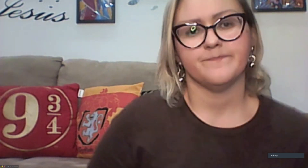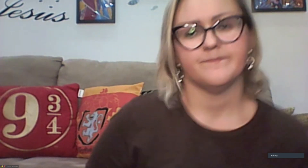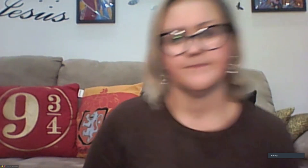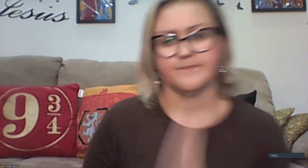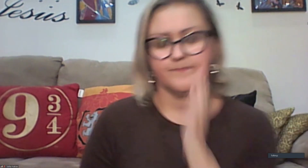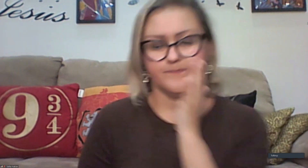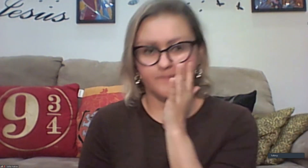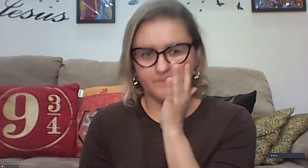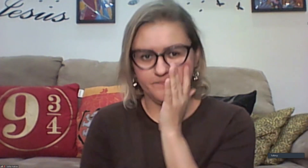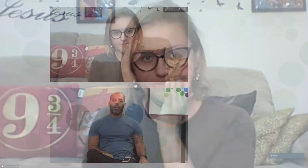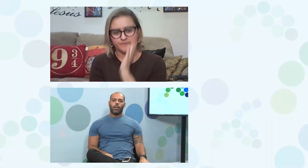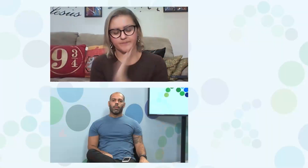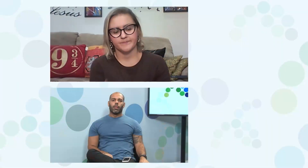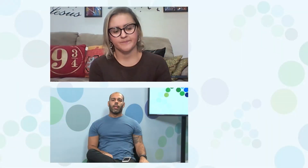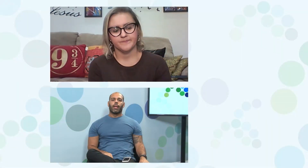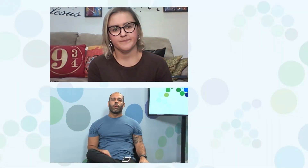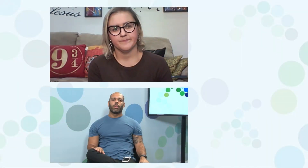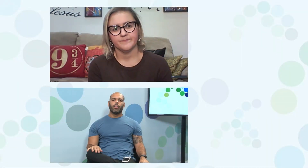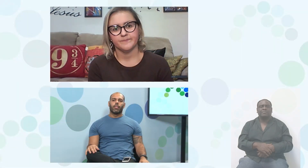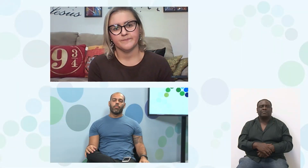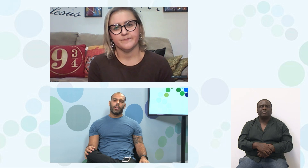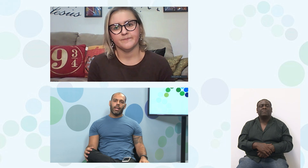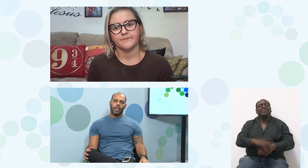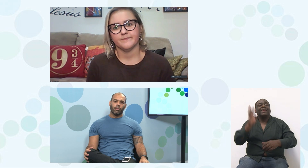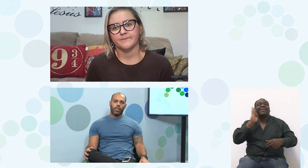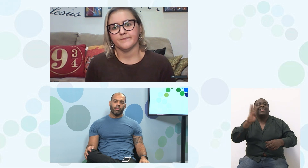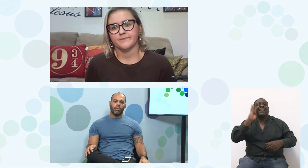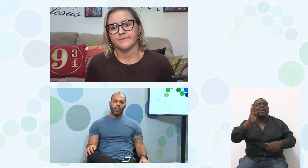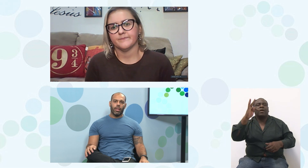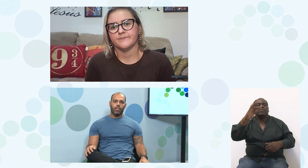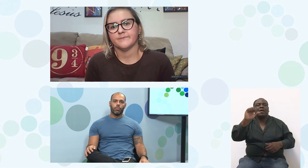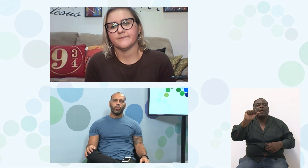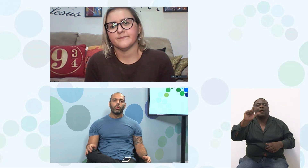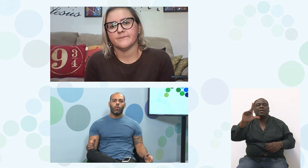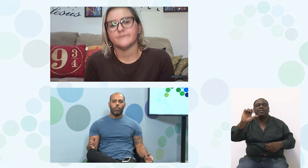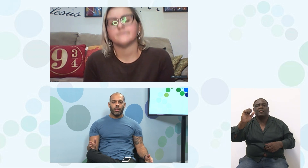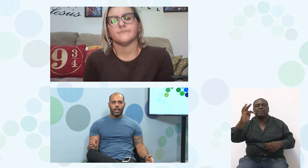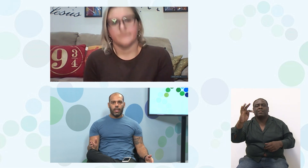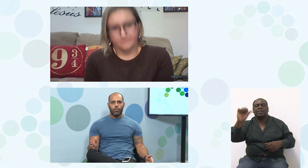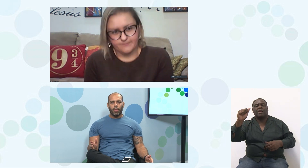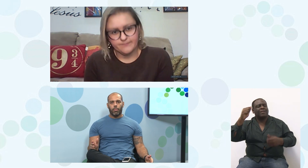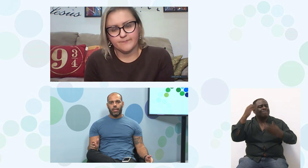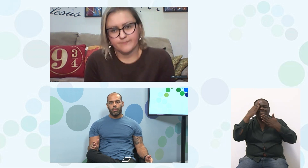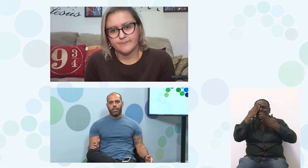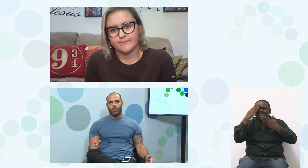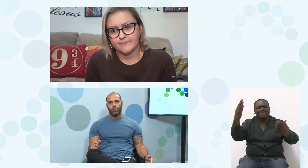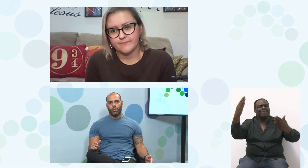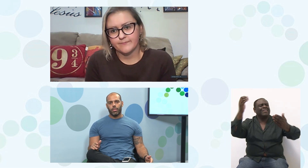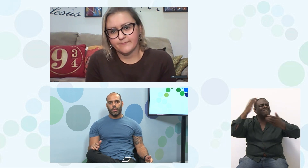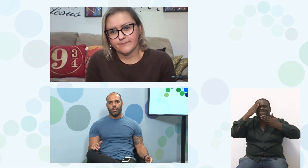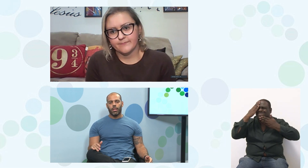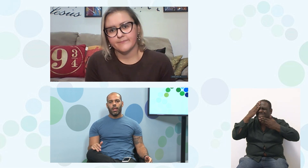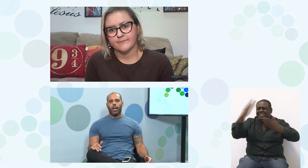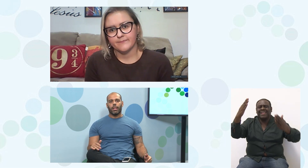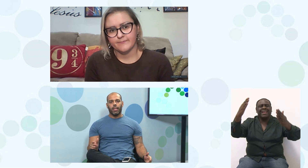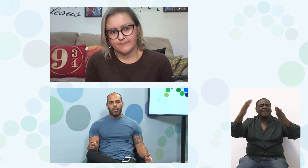Legal, pode colocar as duas. Legal, Thalita, obrigado mais uma vez, muito obrigado pela participação de vocês aqui